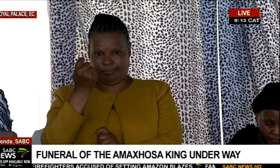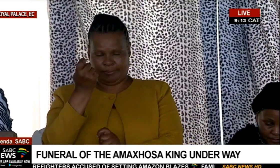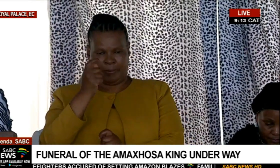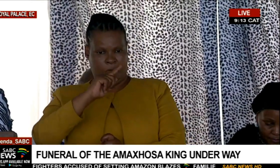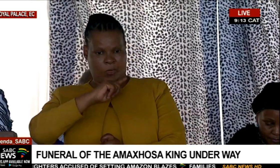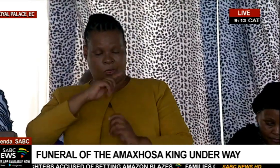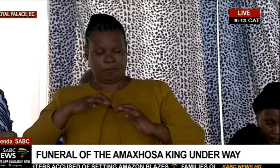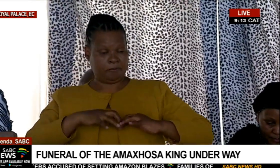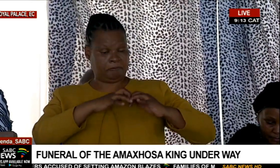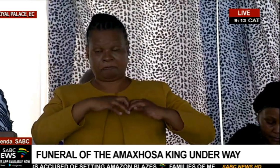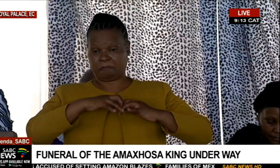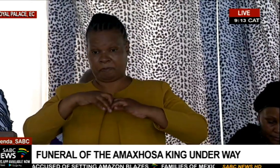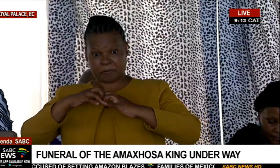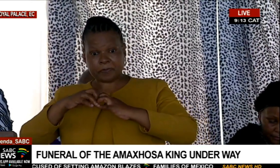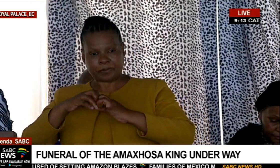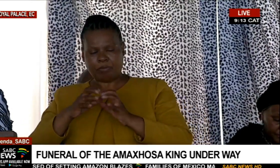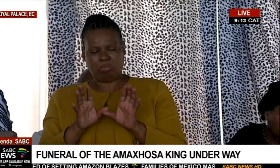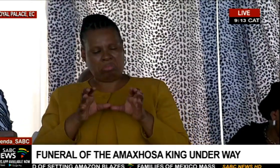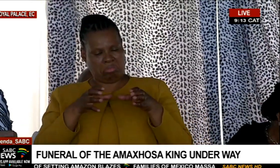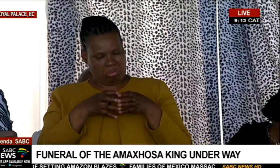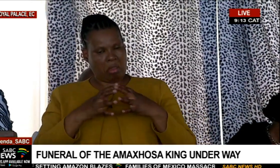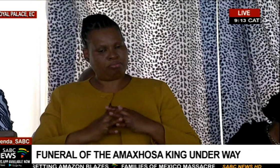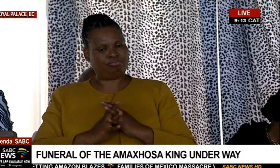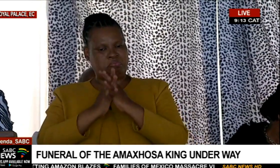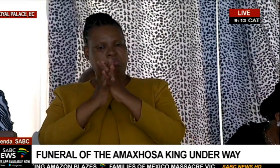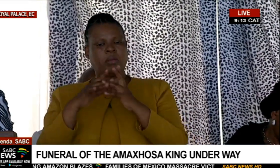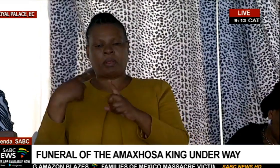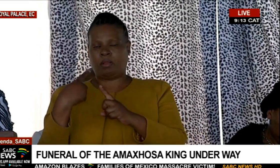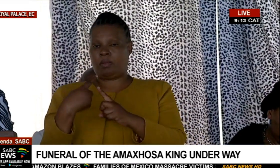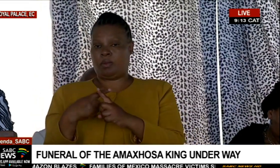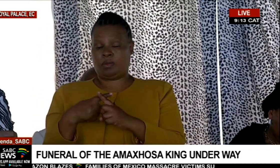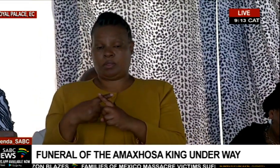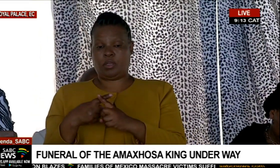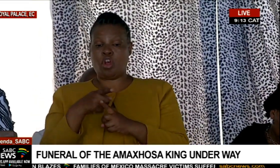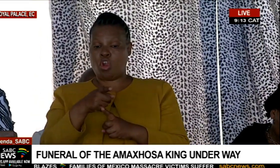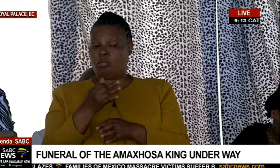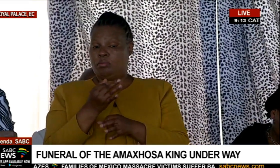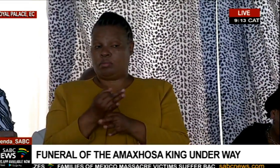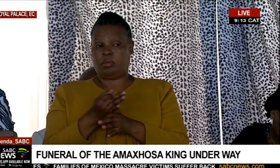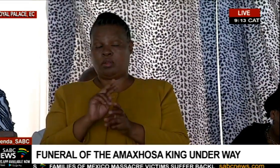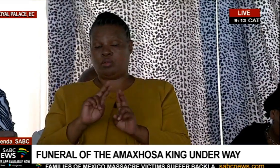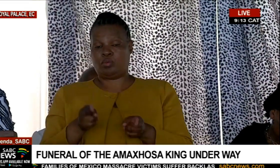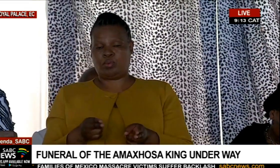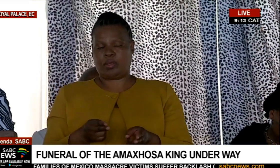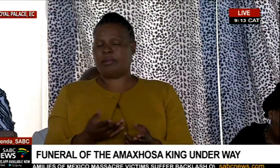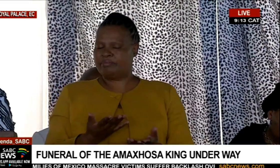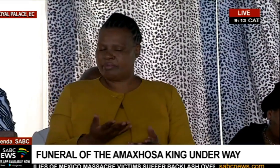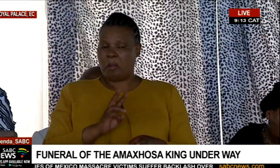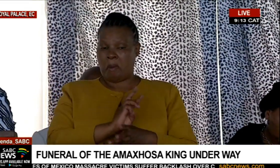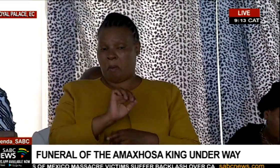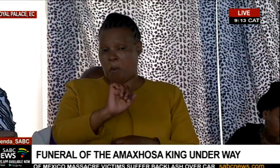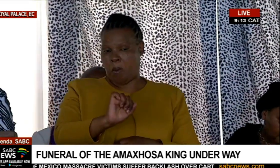nokuvuselelwa kwembumba yesizwe samaXhosa. Ukumkani uzwelonke ushiya umama wakhe, amakhosikazi